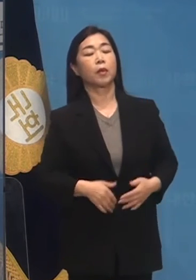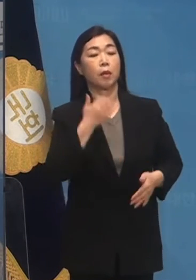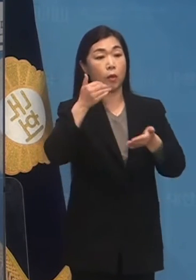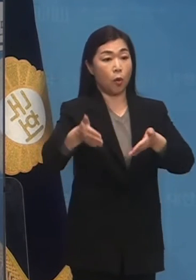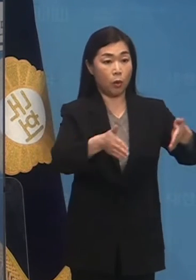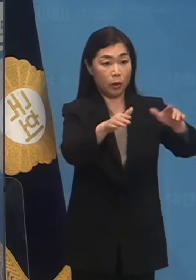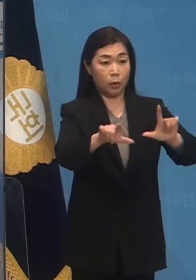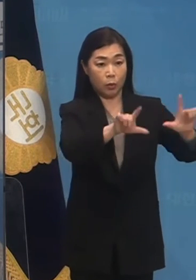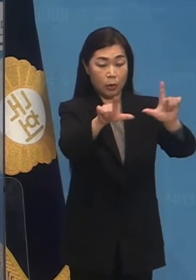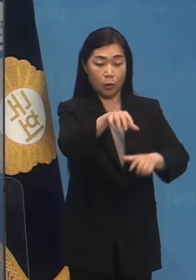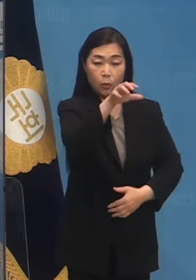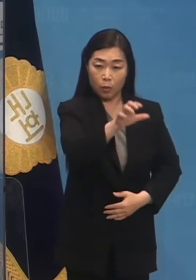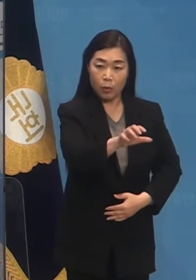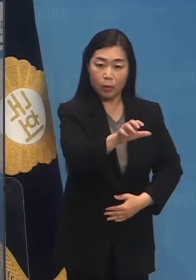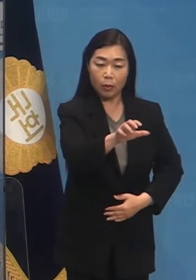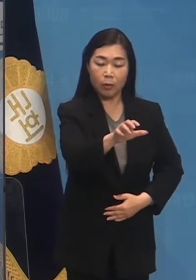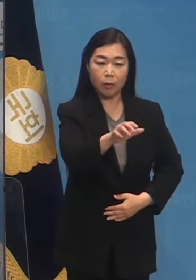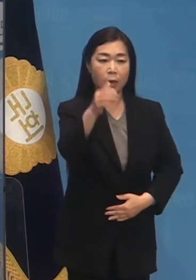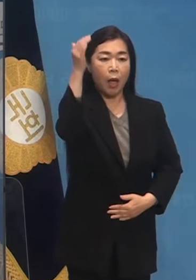경기도를